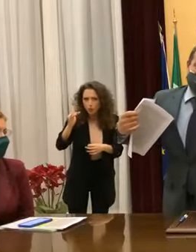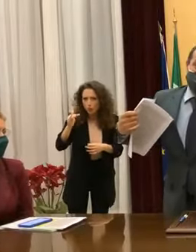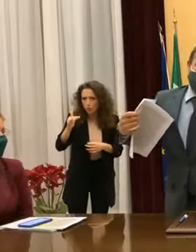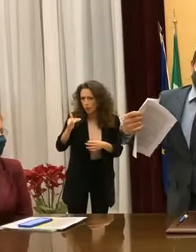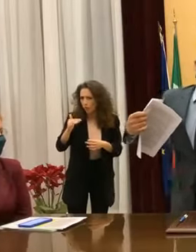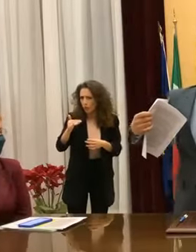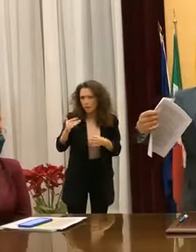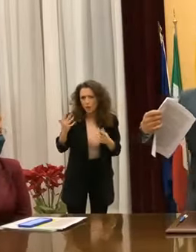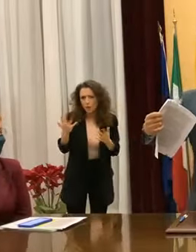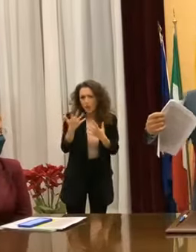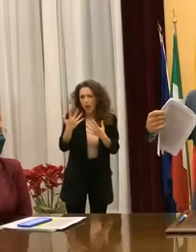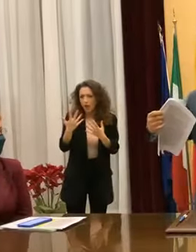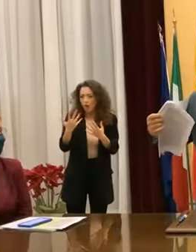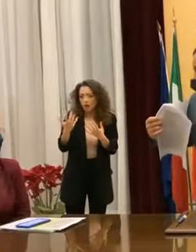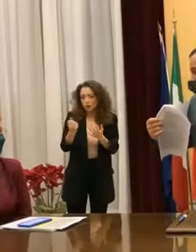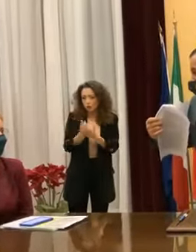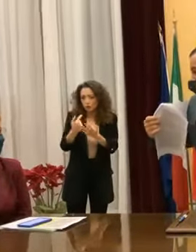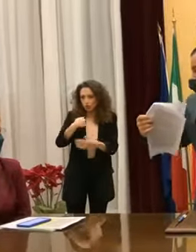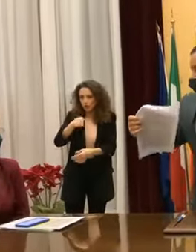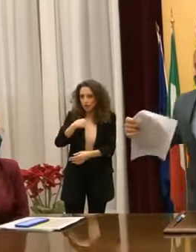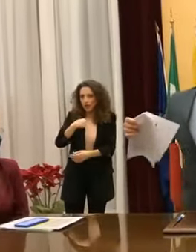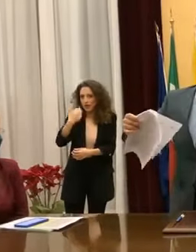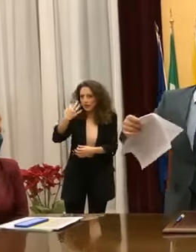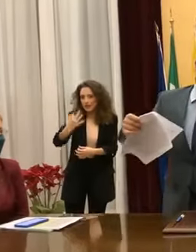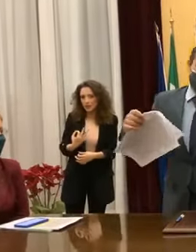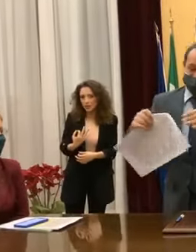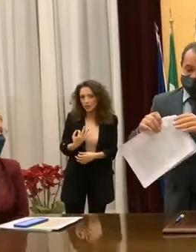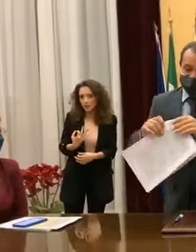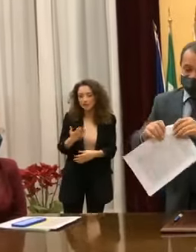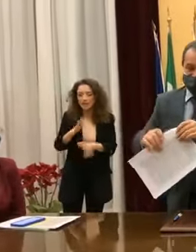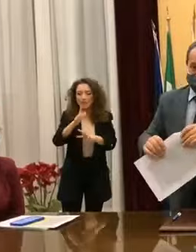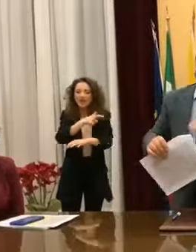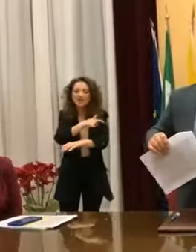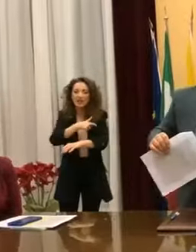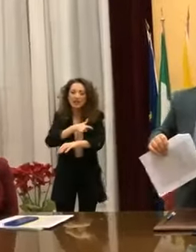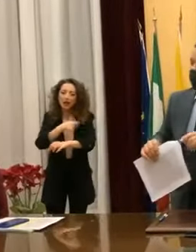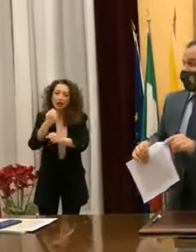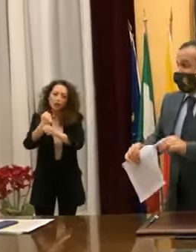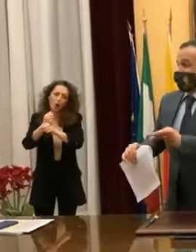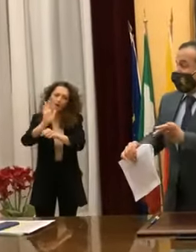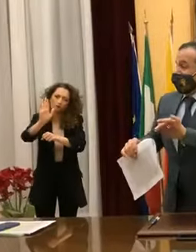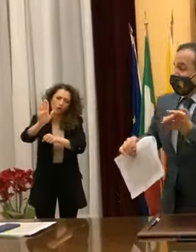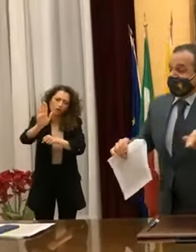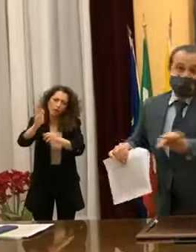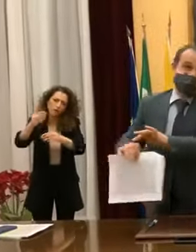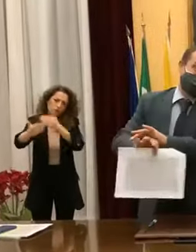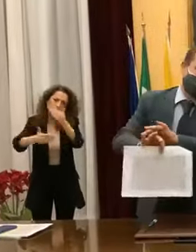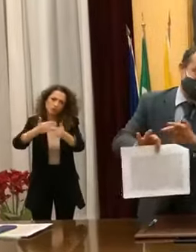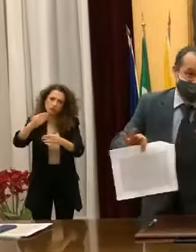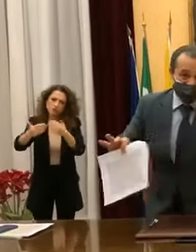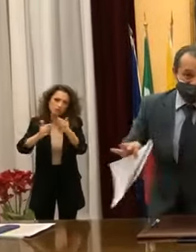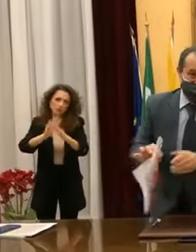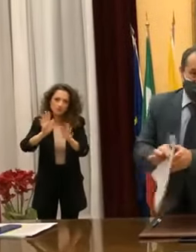qualche sindacato, con tutto il rispetto, che faccia il suo mestiere e non si prenda meriti che non ha.